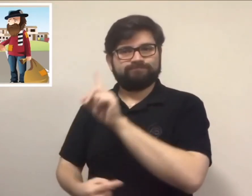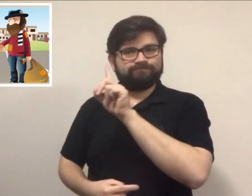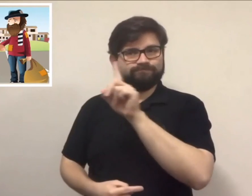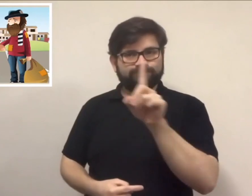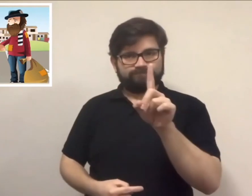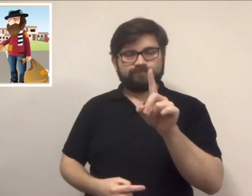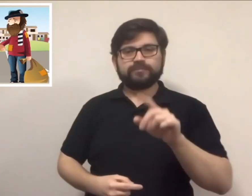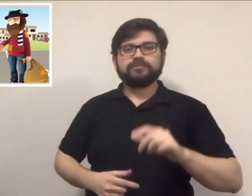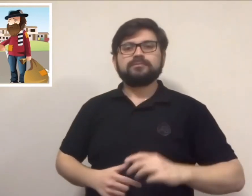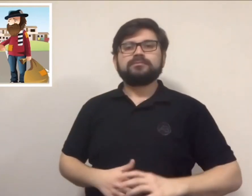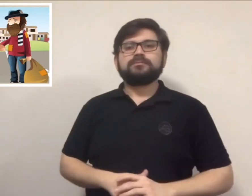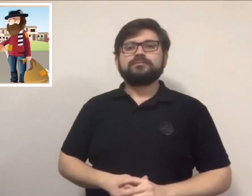discriminación y no corresponde.